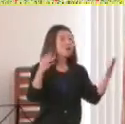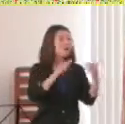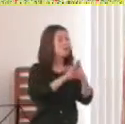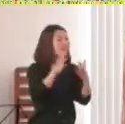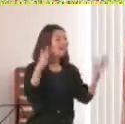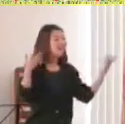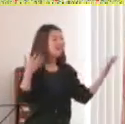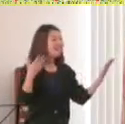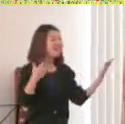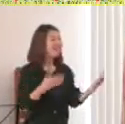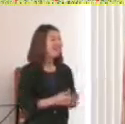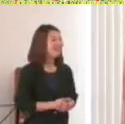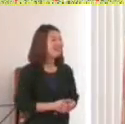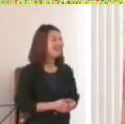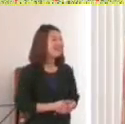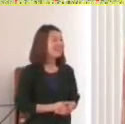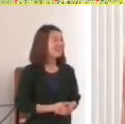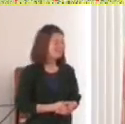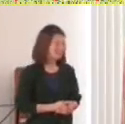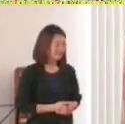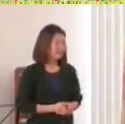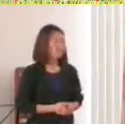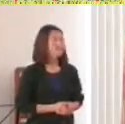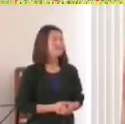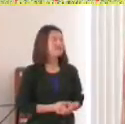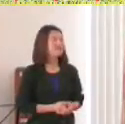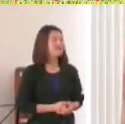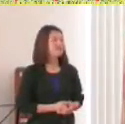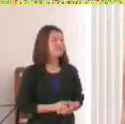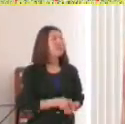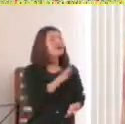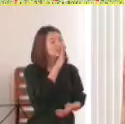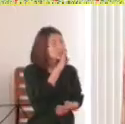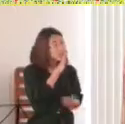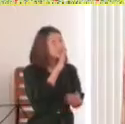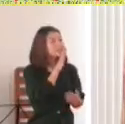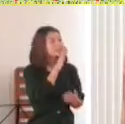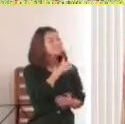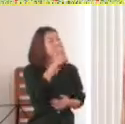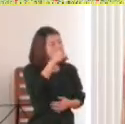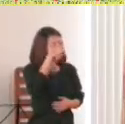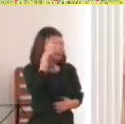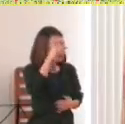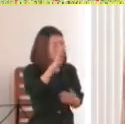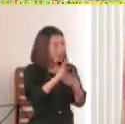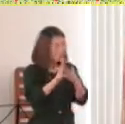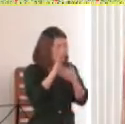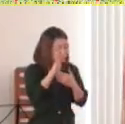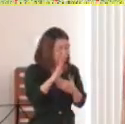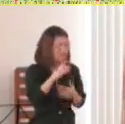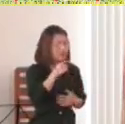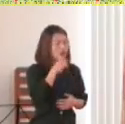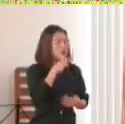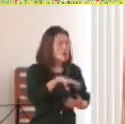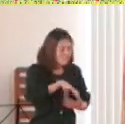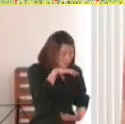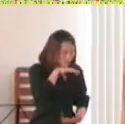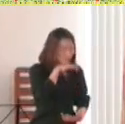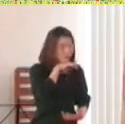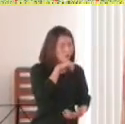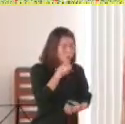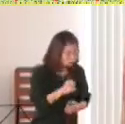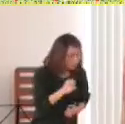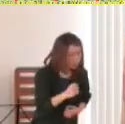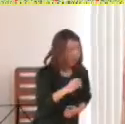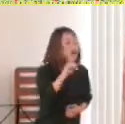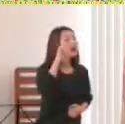を生きるんだと。体はやがて朽ちていくだろうけれども、私たちの霊は永遠の命を生きていく